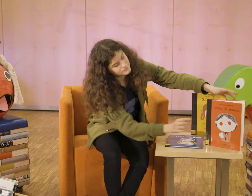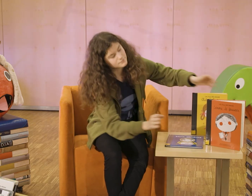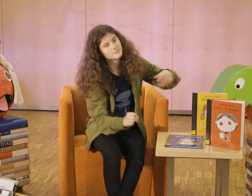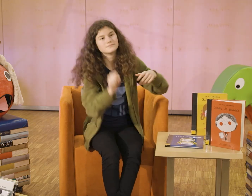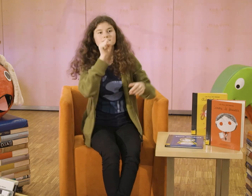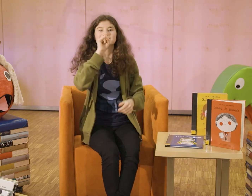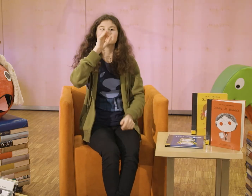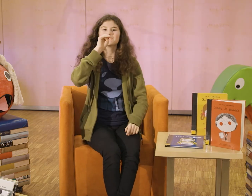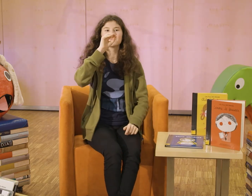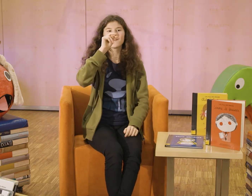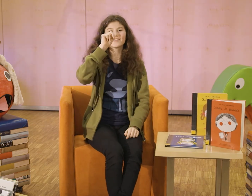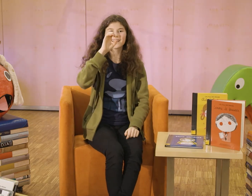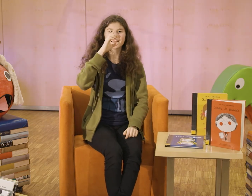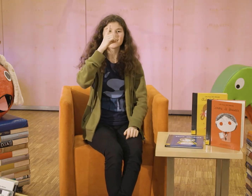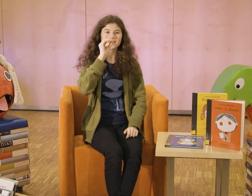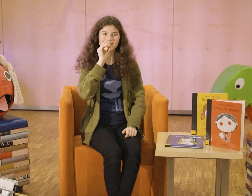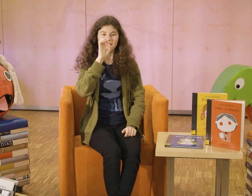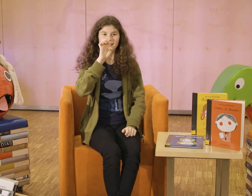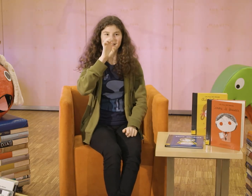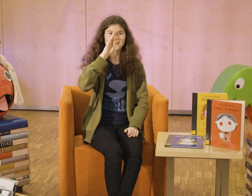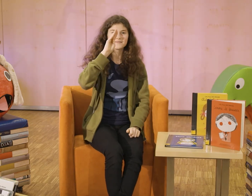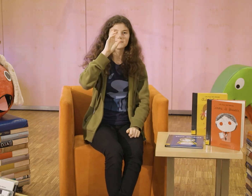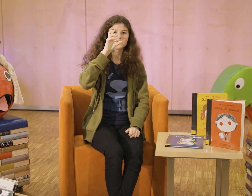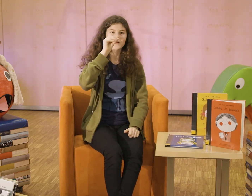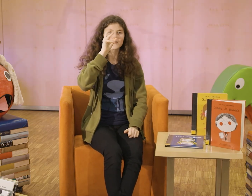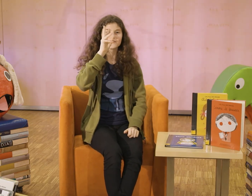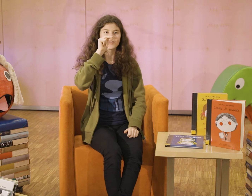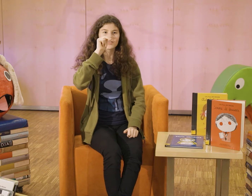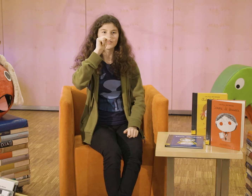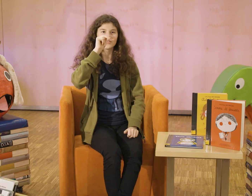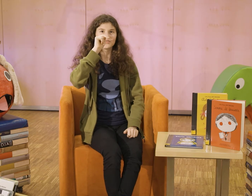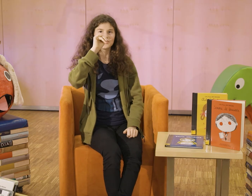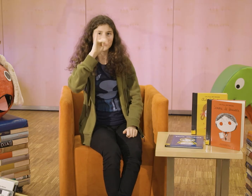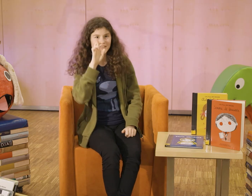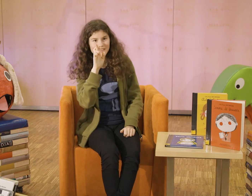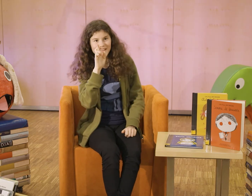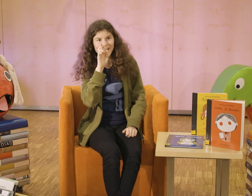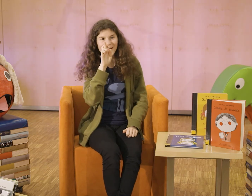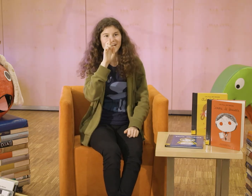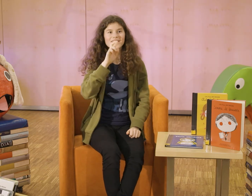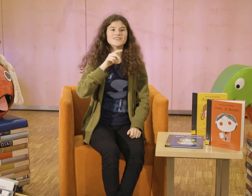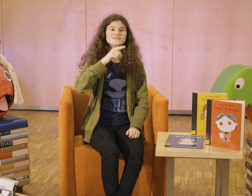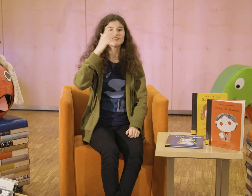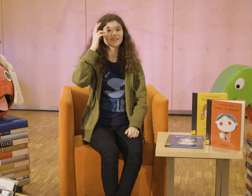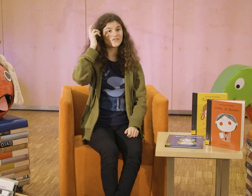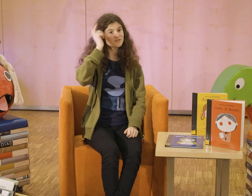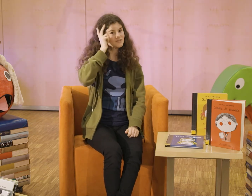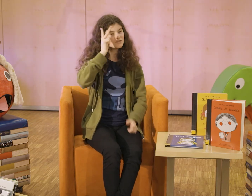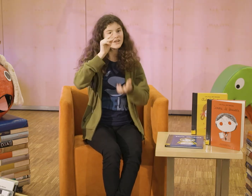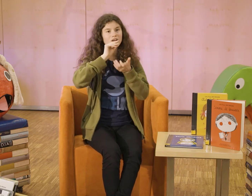das über simian de poire eine